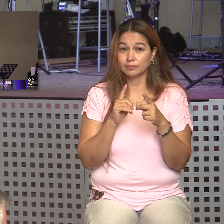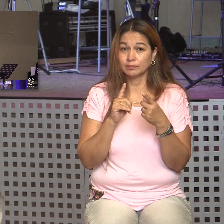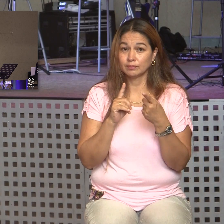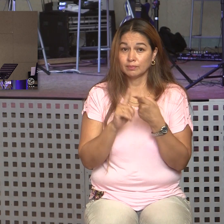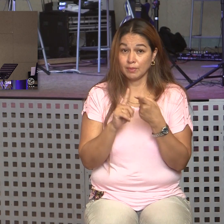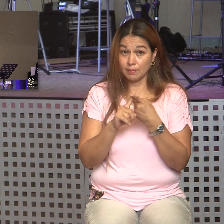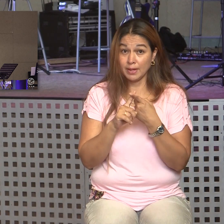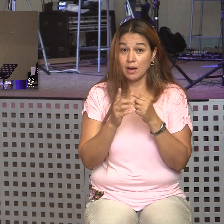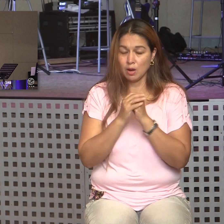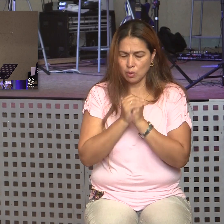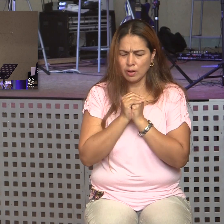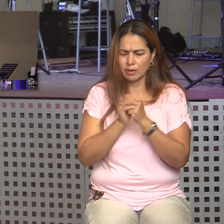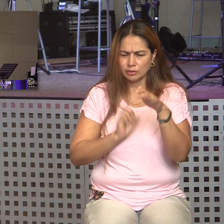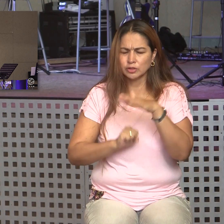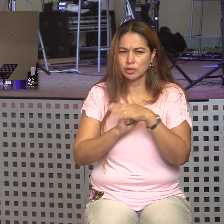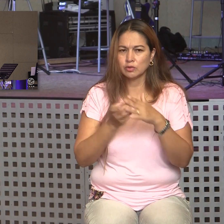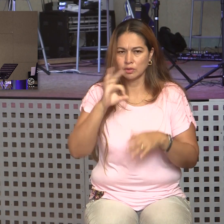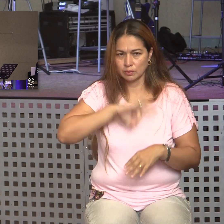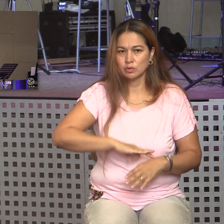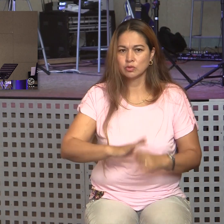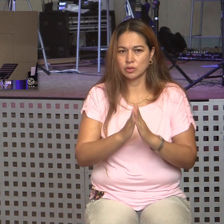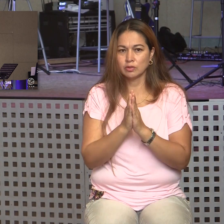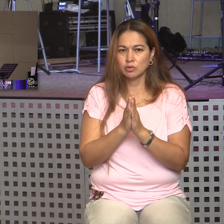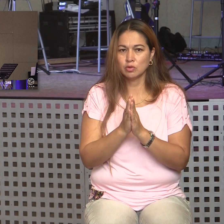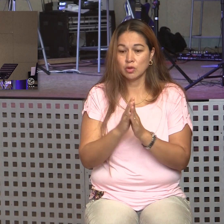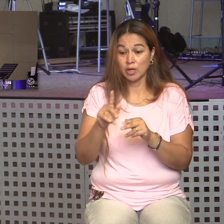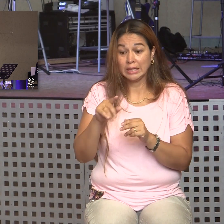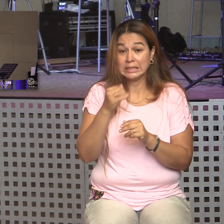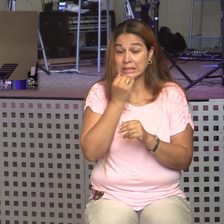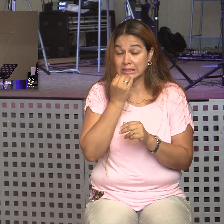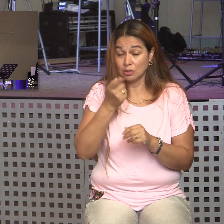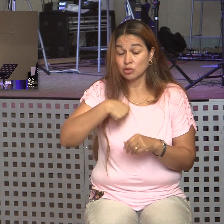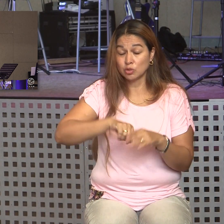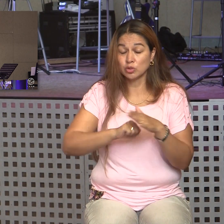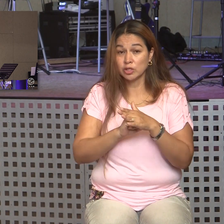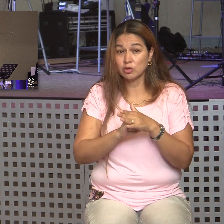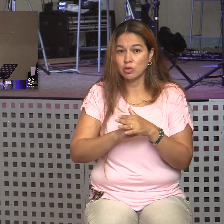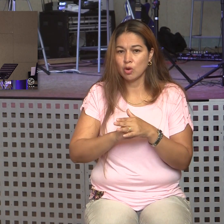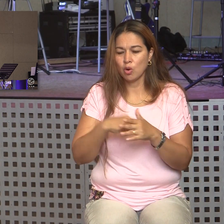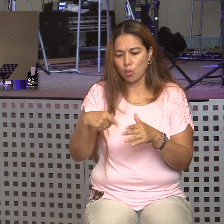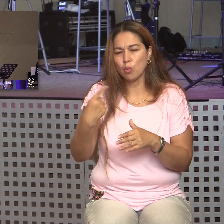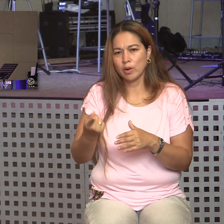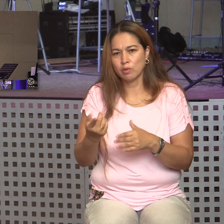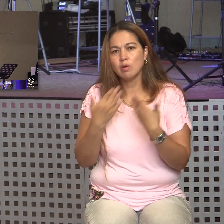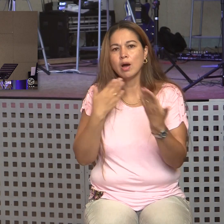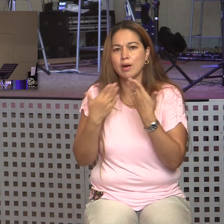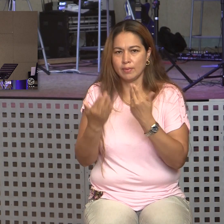primera, oramos, somos llenos. Si somos llenos, hablamos. Lo mismo le ocurre a Pablo.